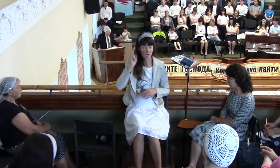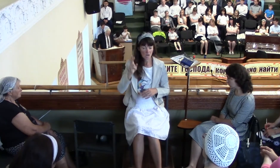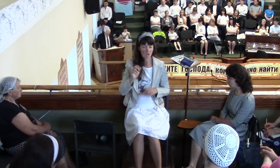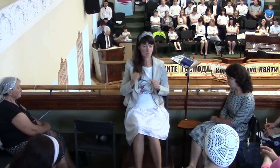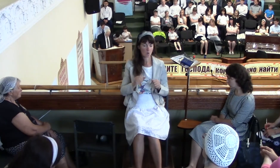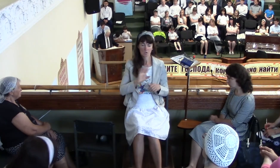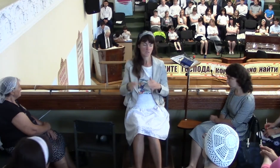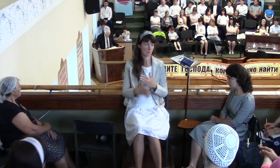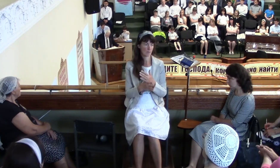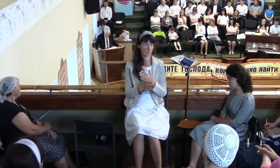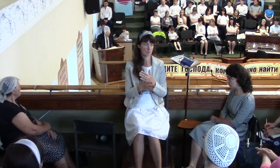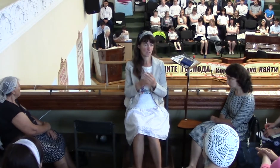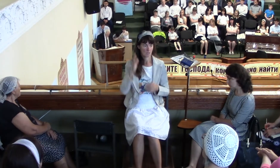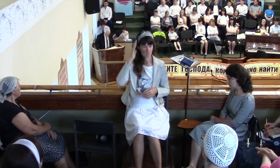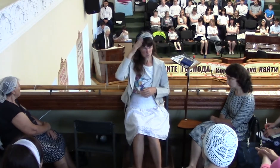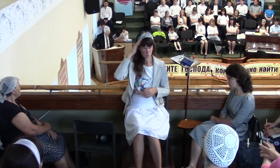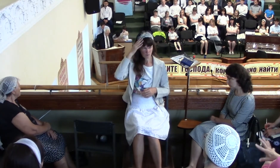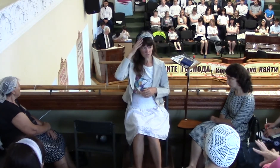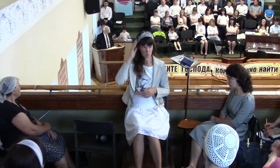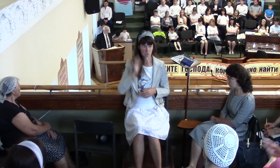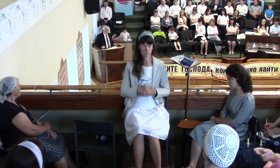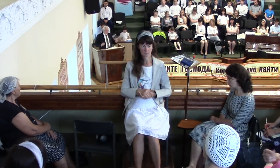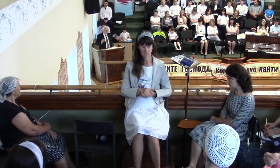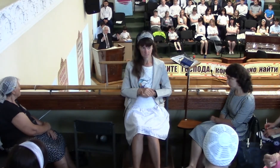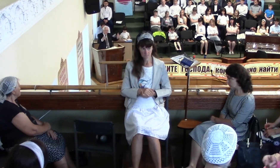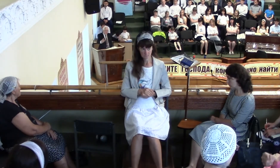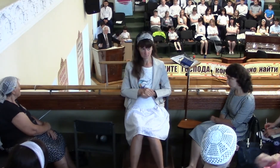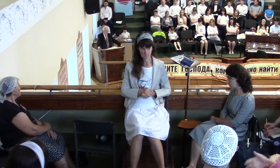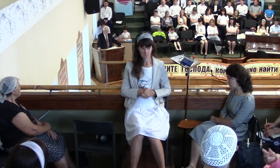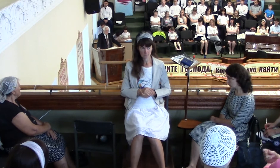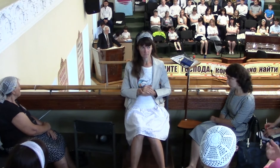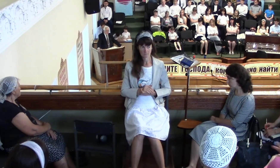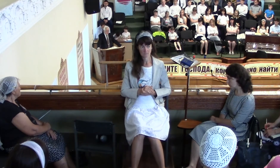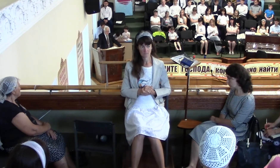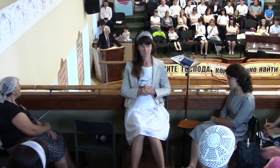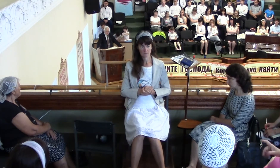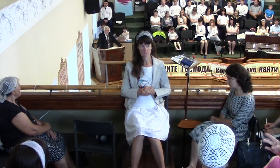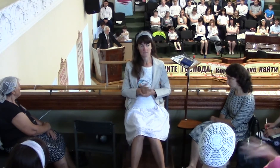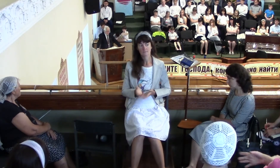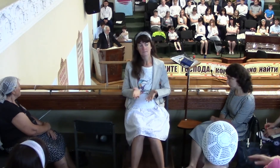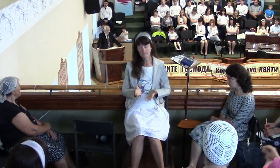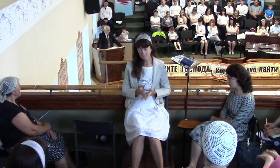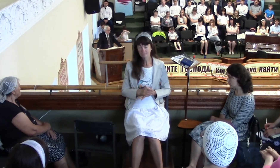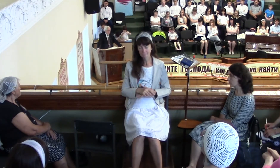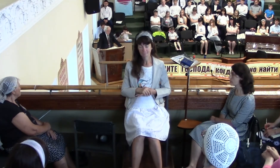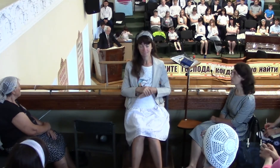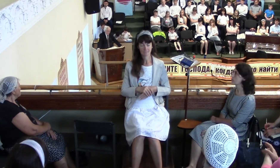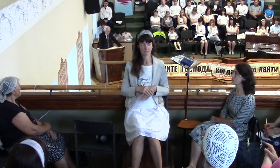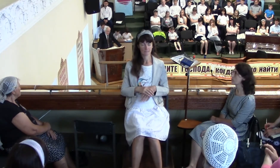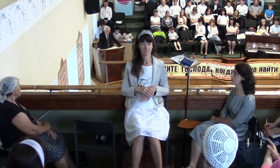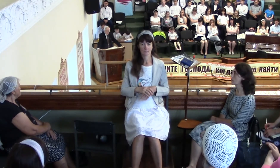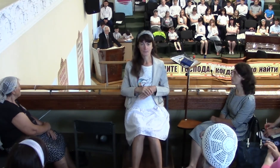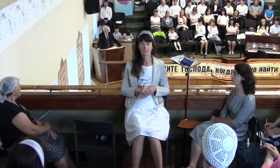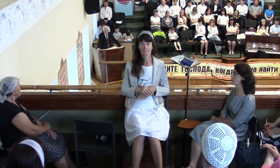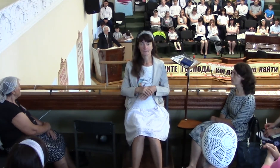1 стиха, Псалом 14 глава, 1-3 стиха, Псалом 14 Псалом, 1-3